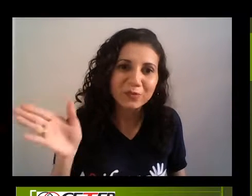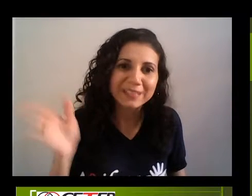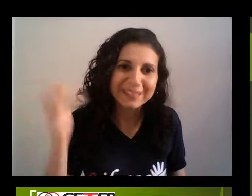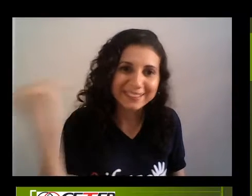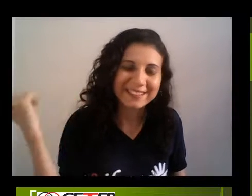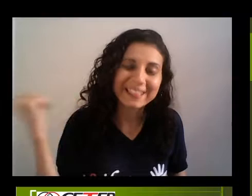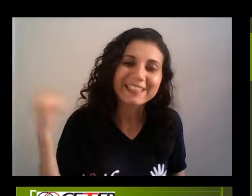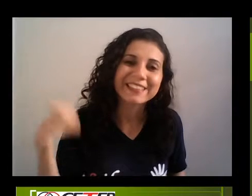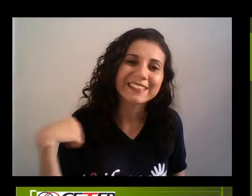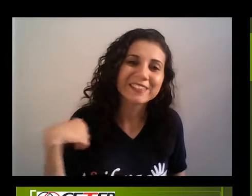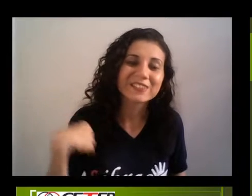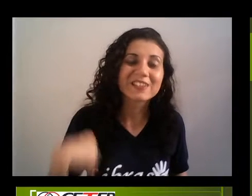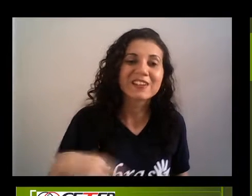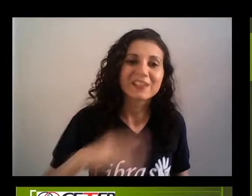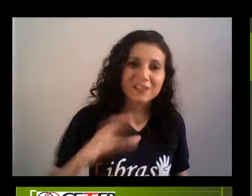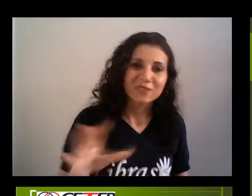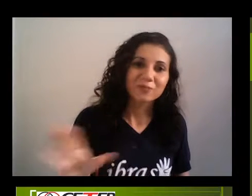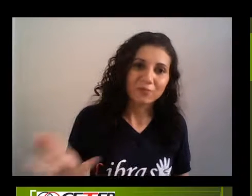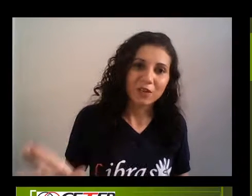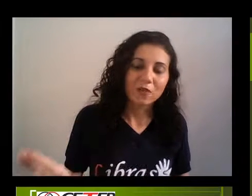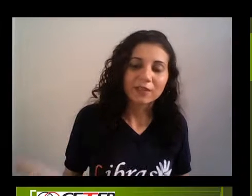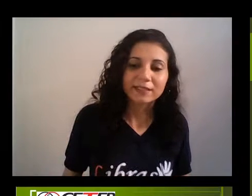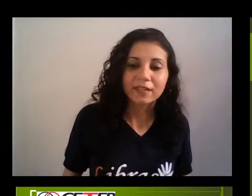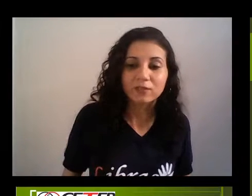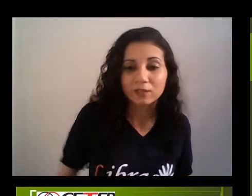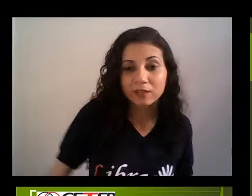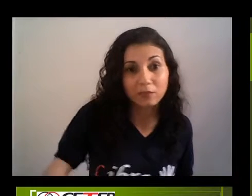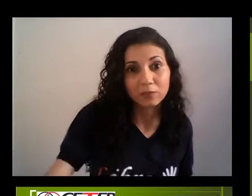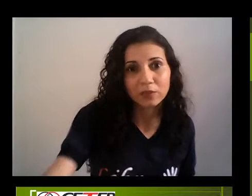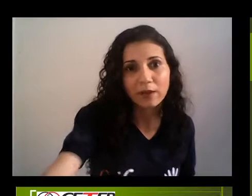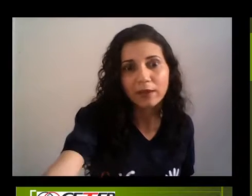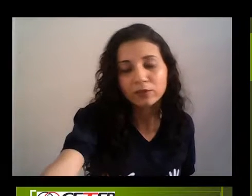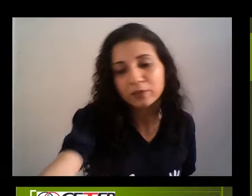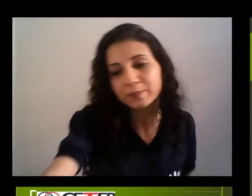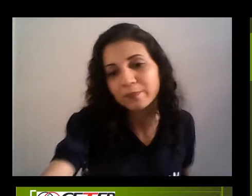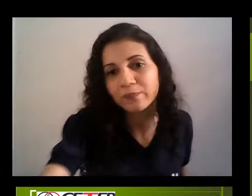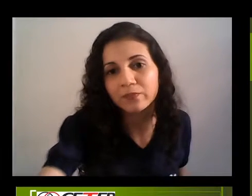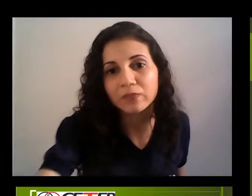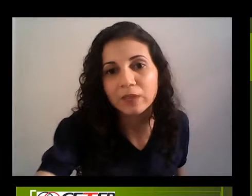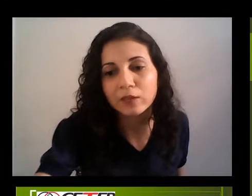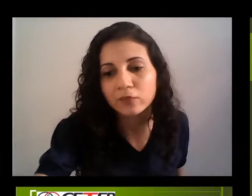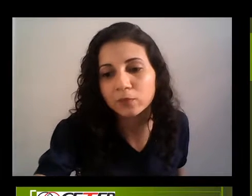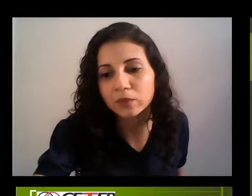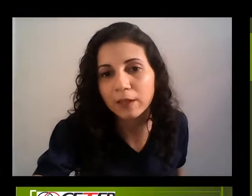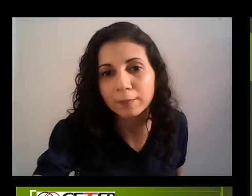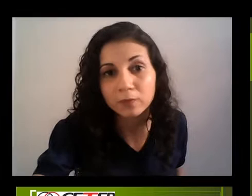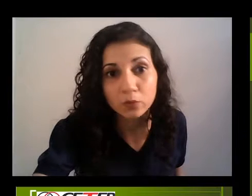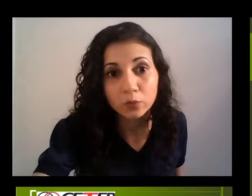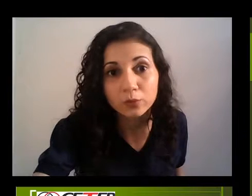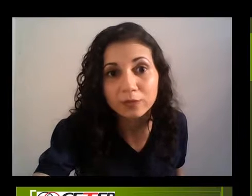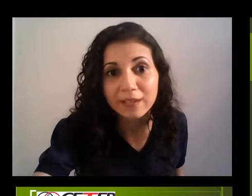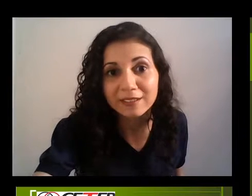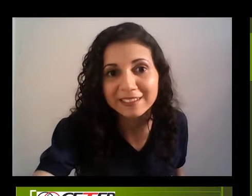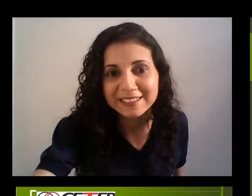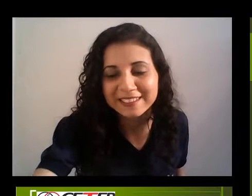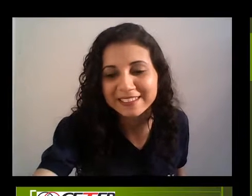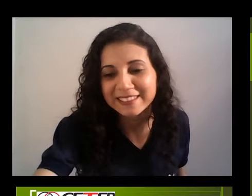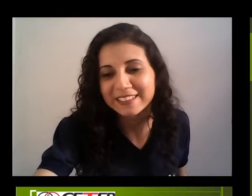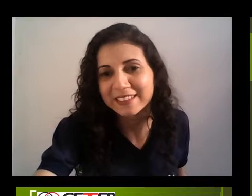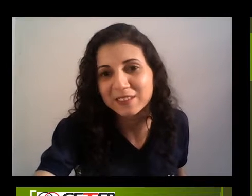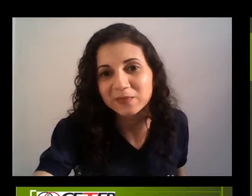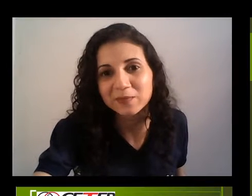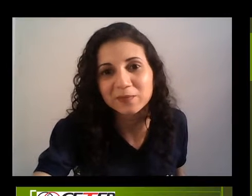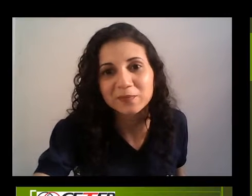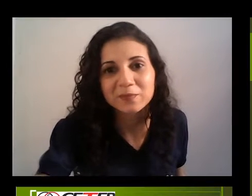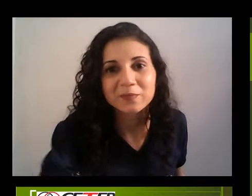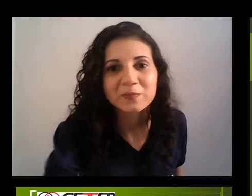mudo, mas vocês já entenderam em quais casos, né? São raros. Então, vamos lá. Surdo, tá?